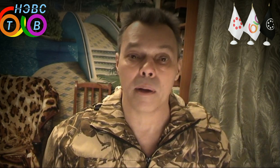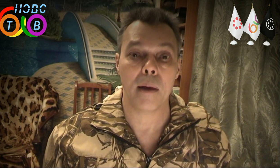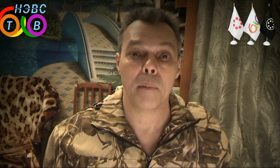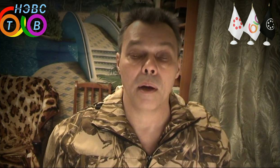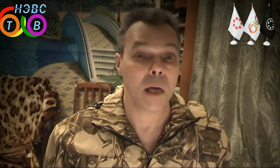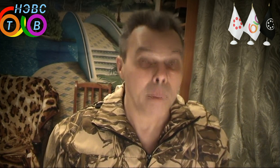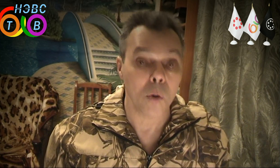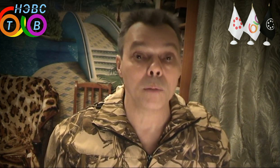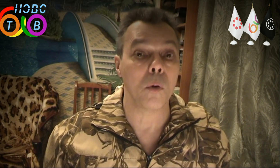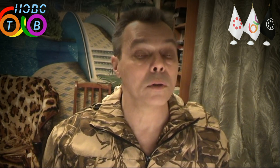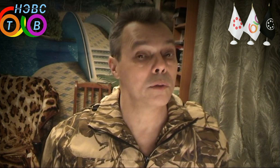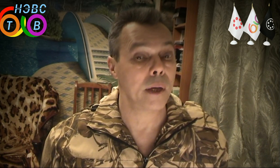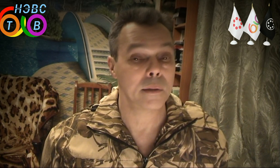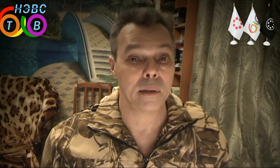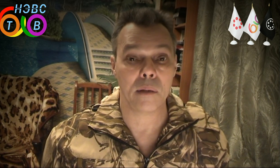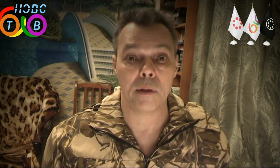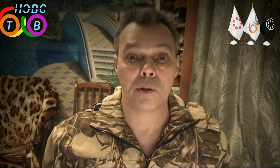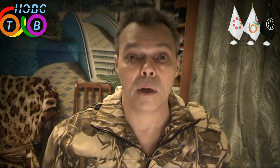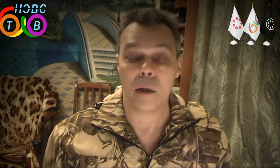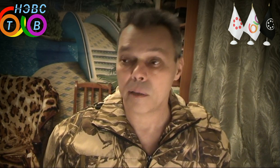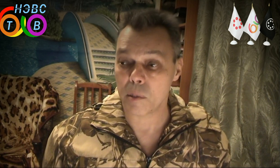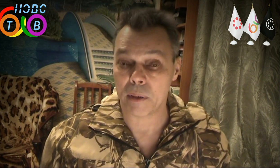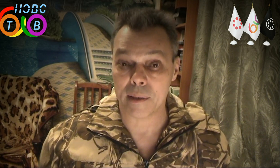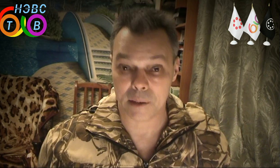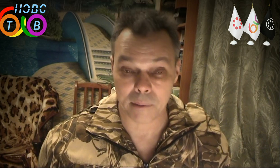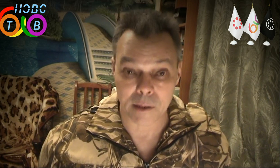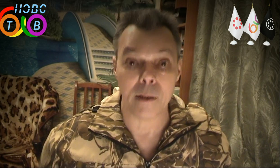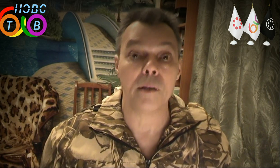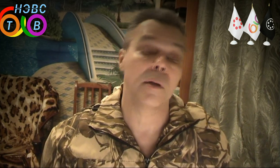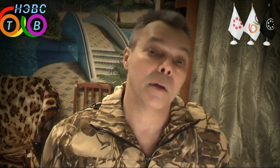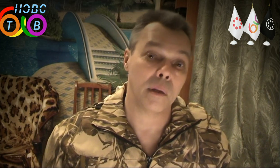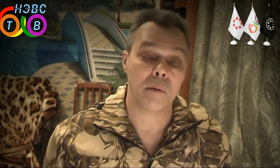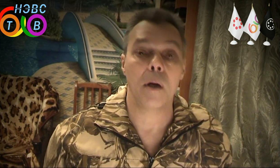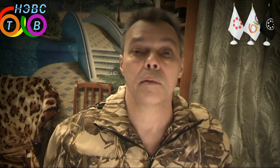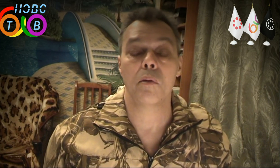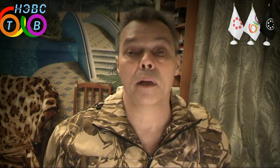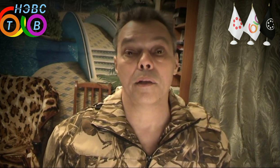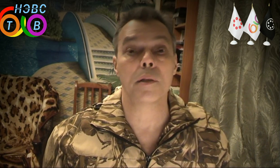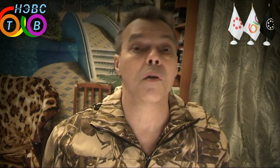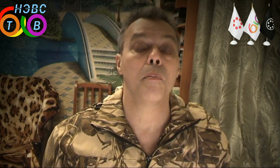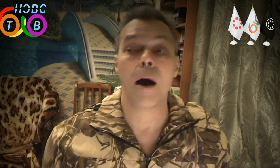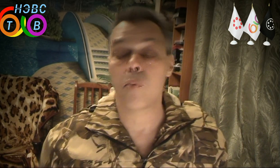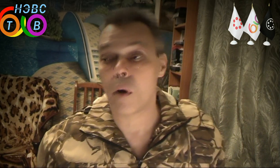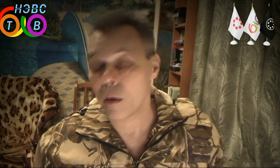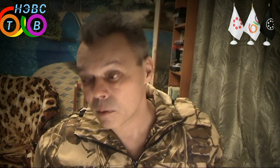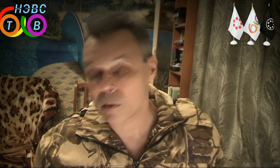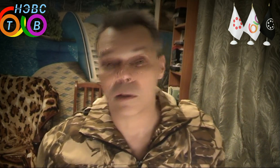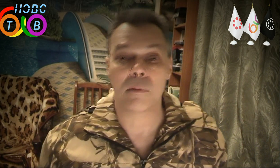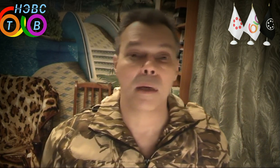проблем. Наоборот, могут случаться такие вещи. Или даже пытаться сводить этого своего энергетического папу со своей